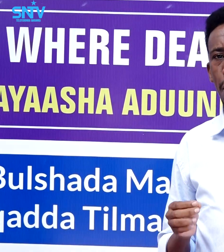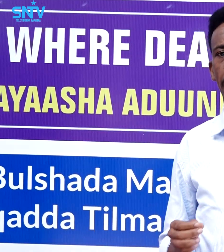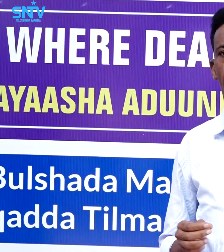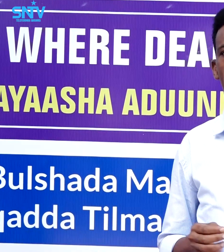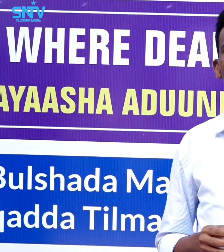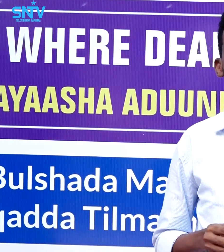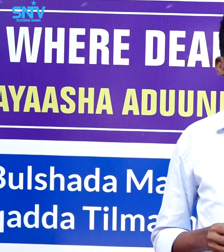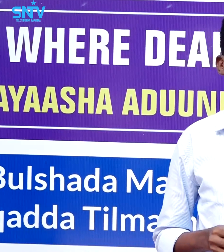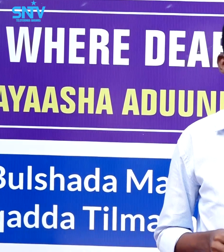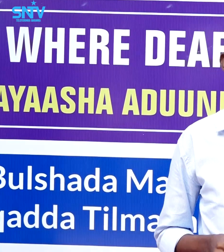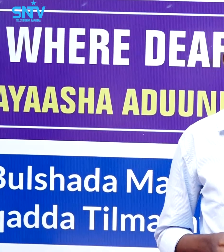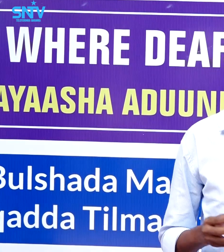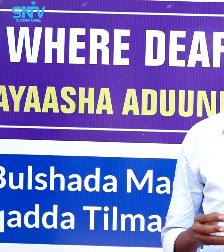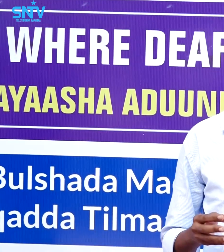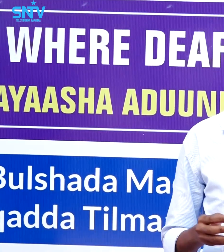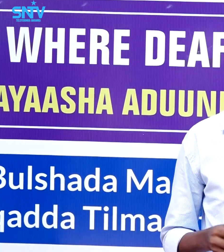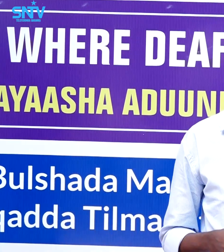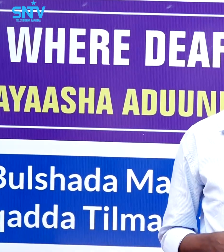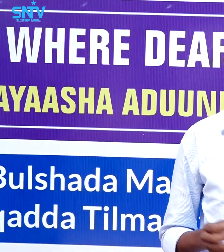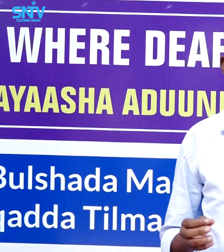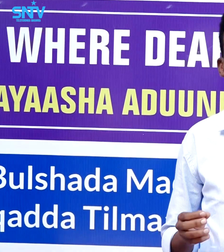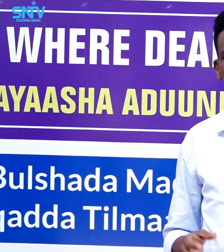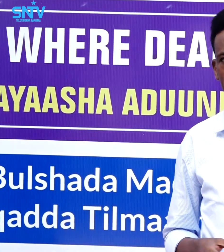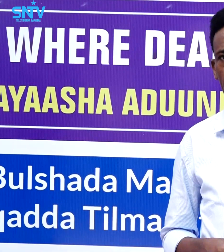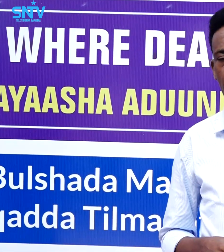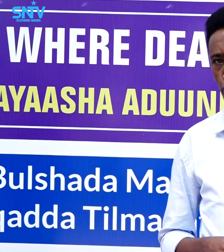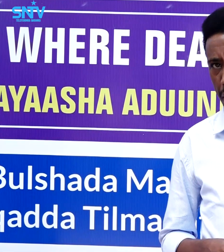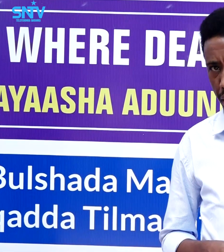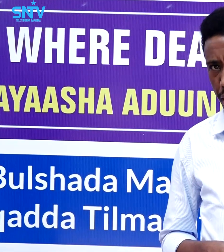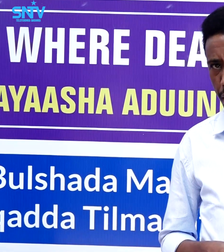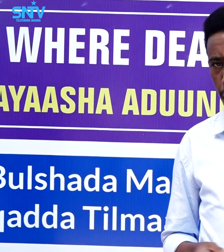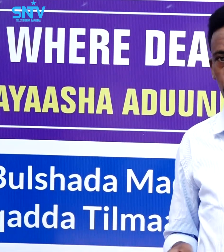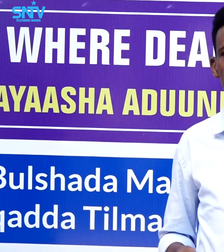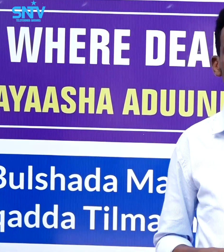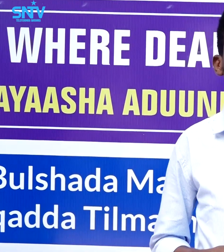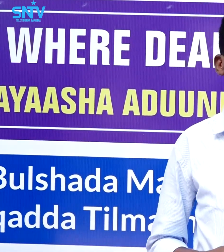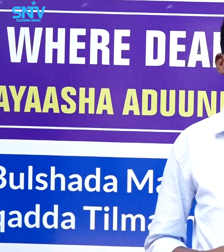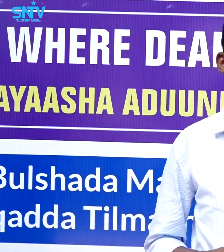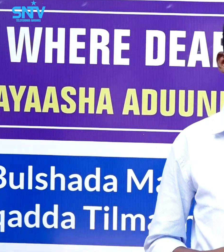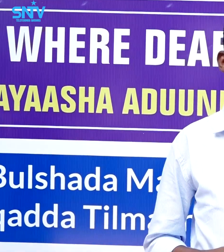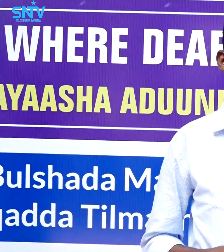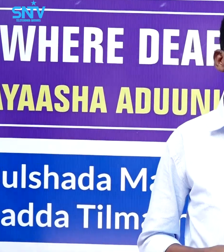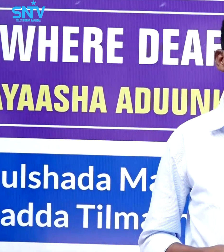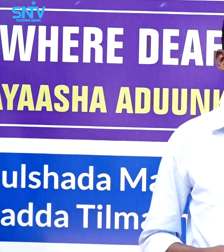farta Soomaaliga ah waa heegsi wax badan ka bedeli doona nolosha dadka maqal kala ee Soomaaliyeed abdullahi bilow warbaahinta qaranka muqdisho